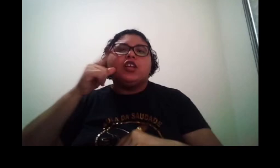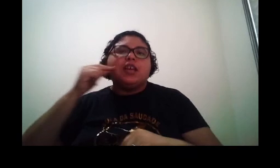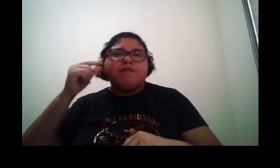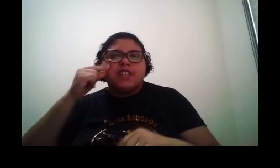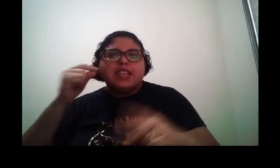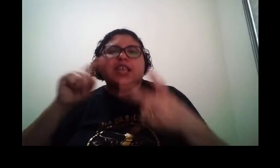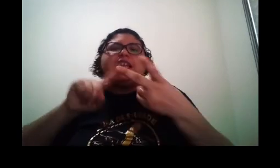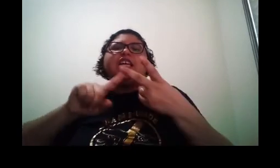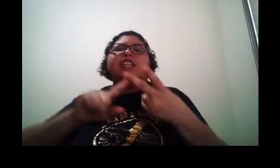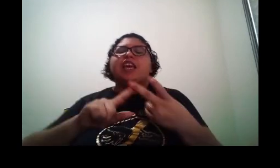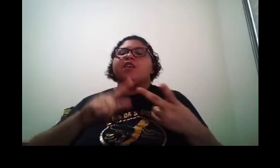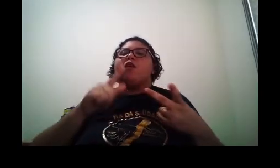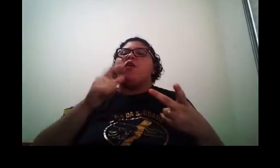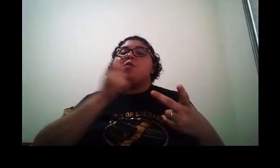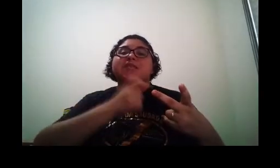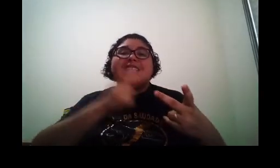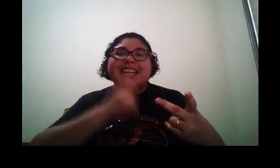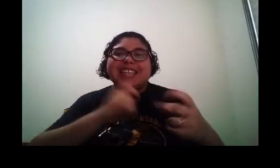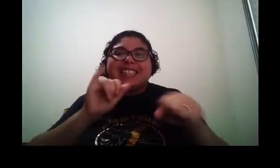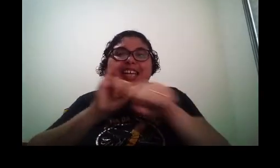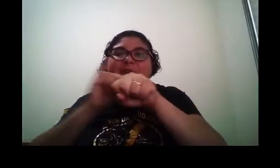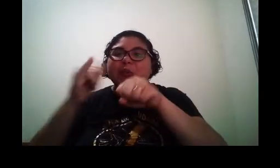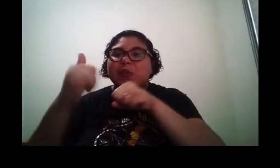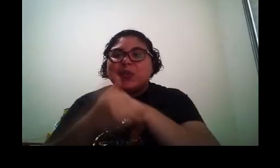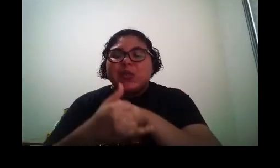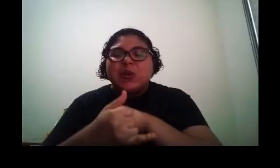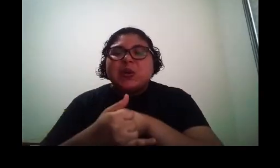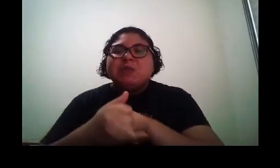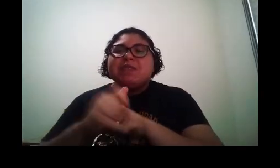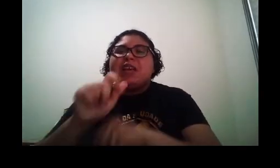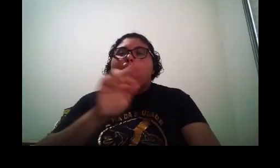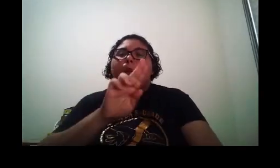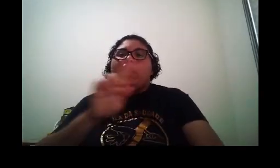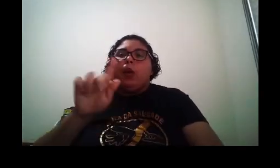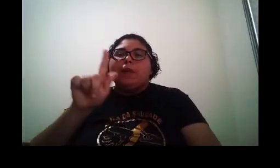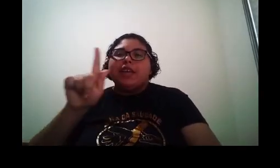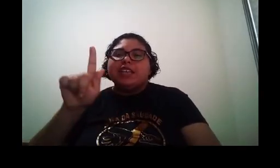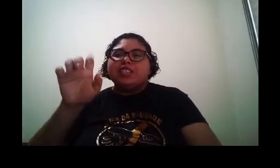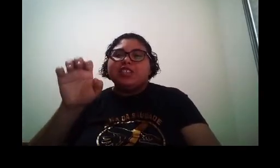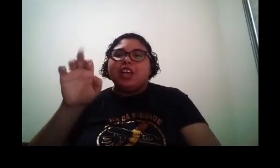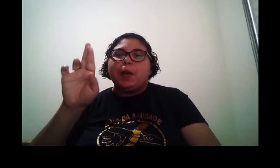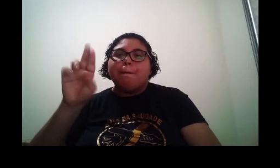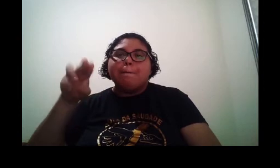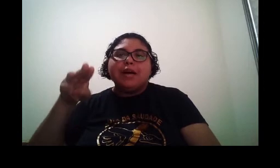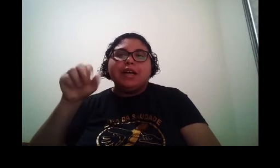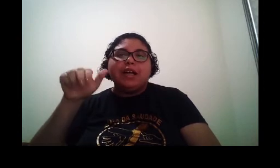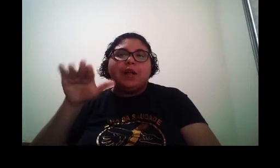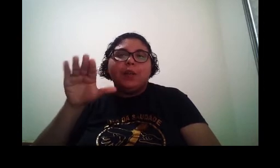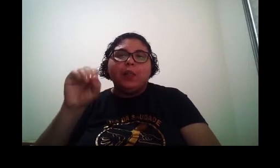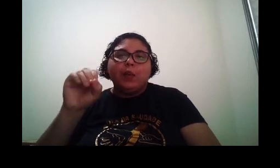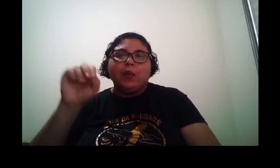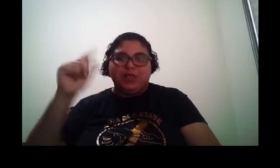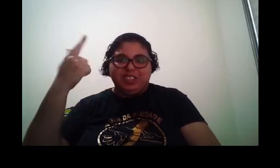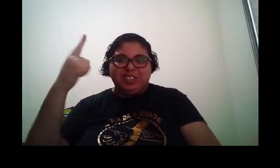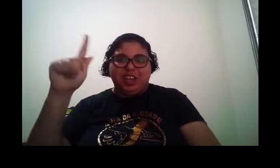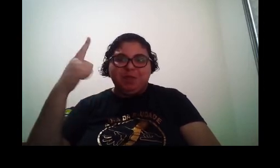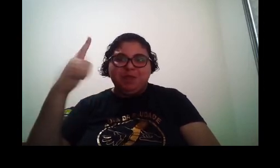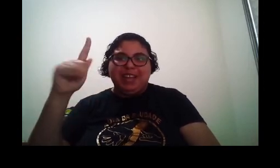um surdo muito famoso no YouTube, o nome dele é Germano, né? Germano, esse é o sinal dele, ele conta várias piadas, assim,